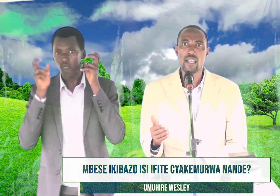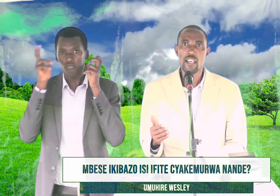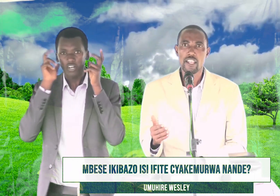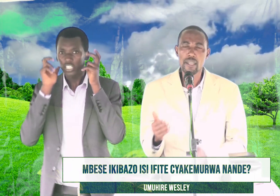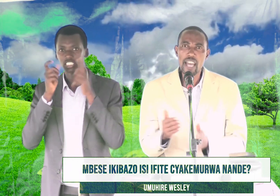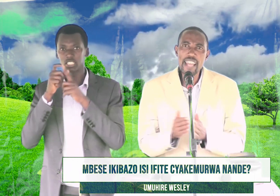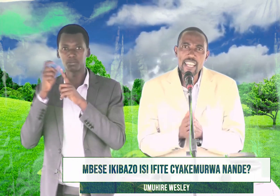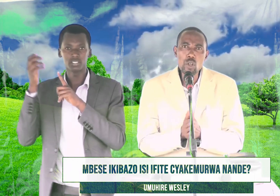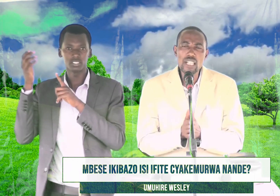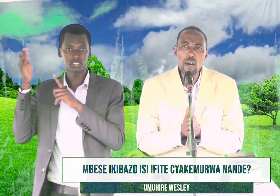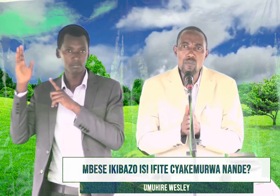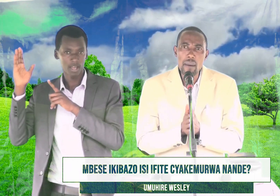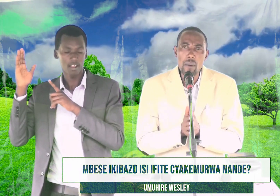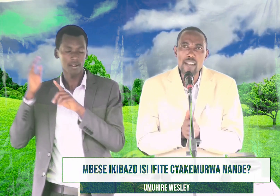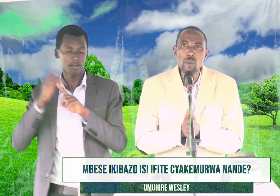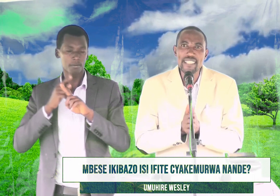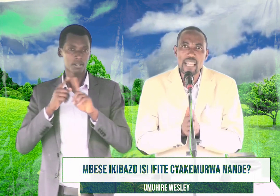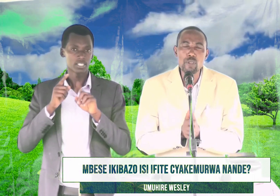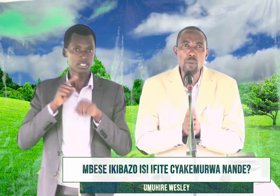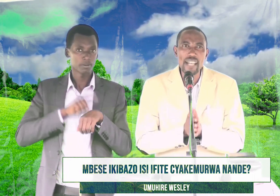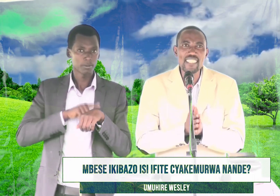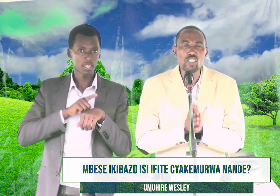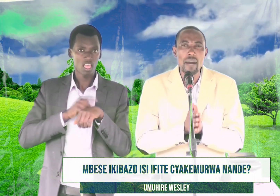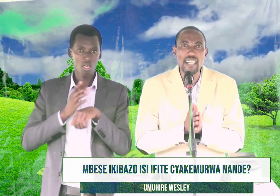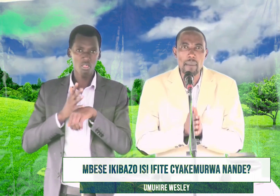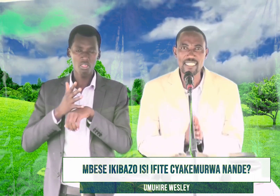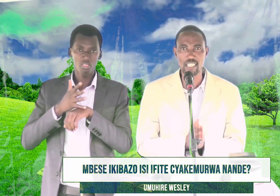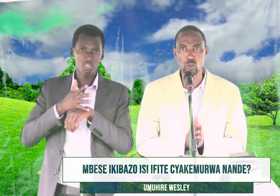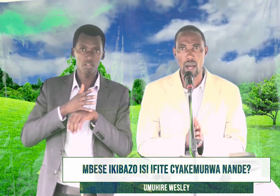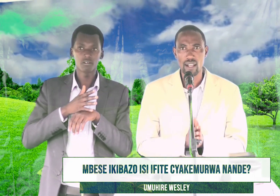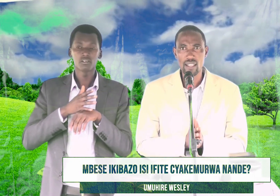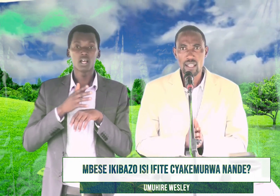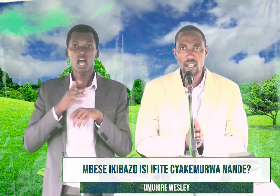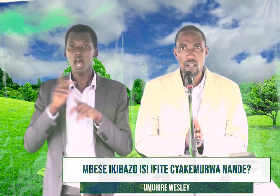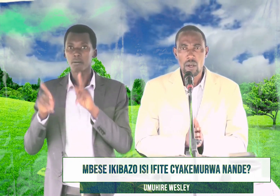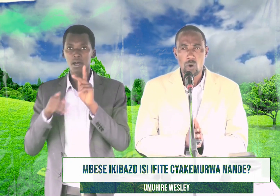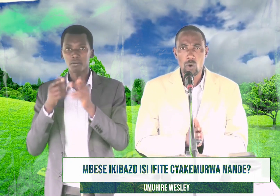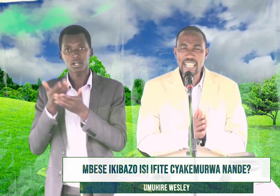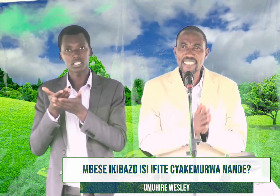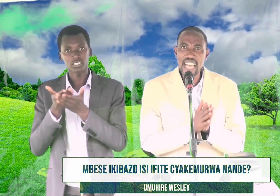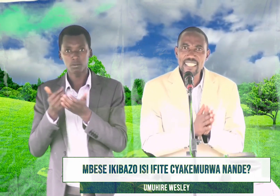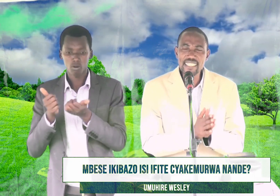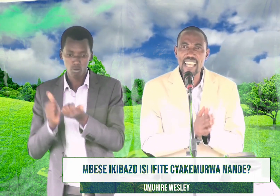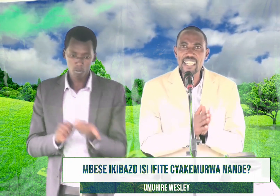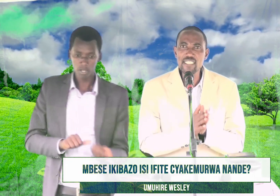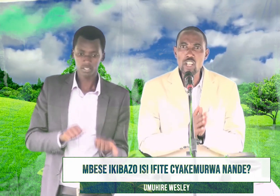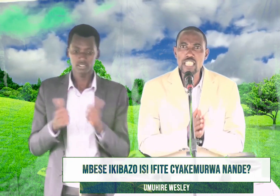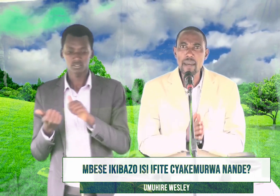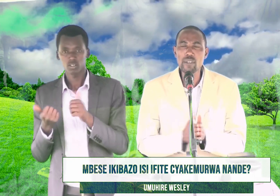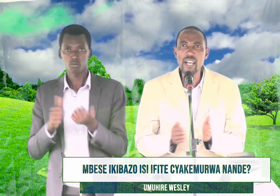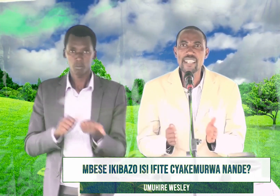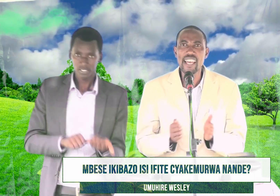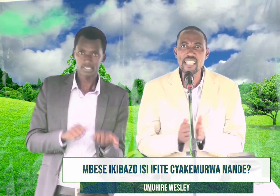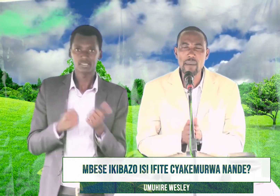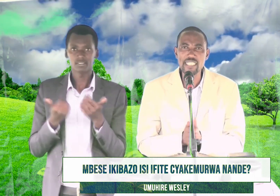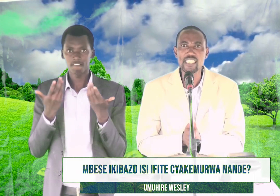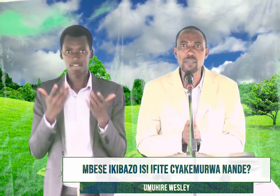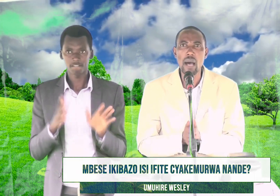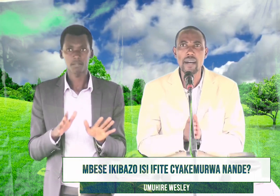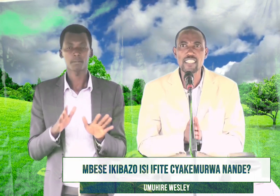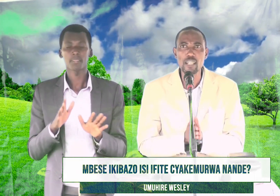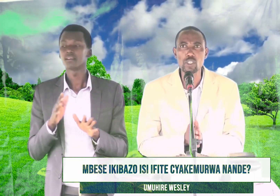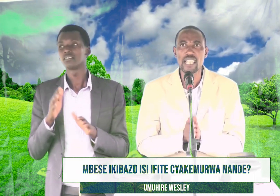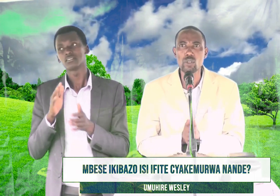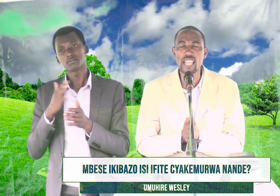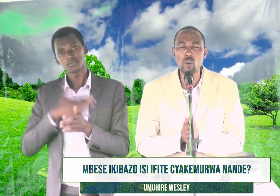bigatambuka rimwe na rimwe ukumva abo bantu basabye umubatizo bakabatizwa ugasanga iteka ryose bari guhendahenda bagenzi